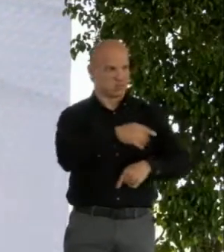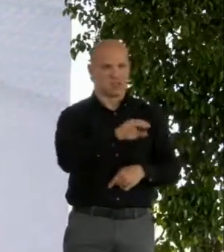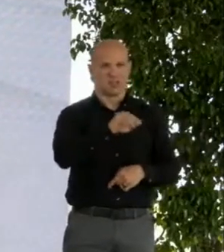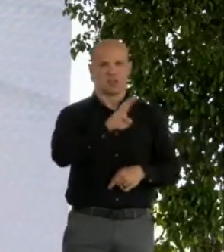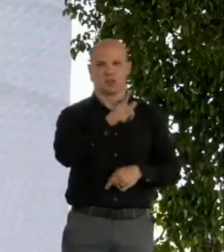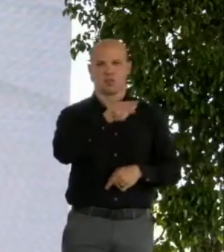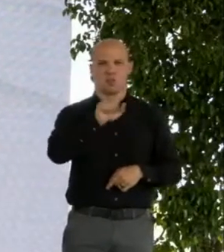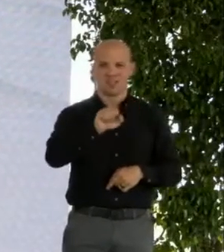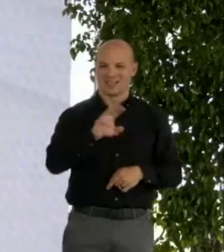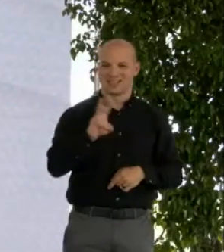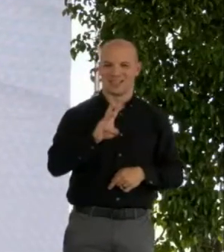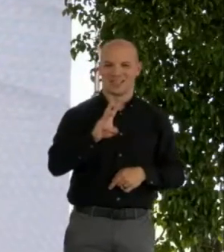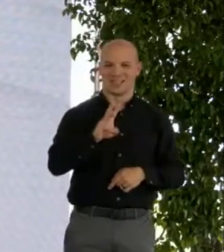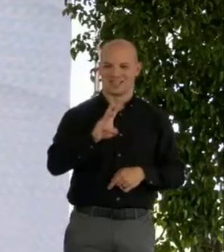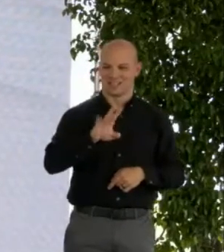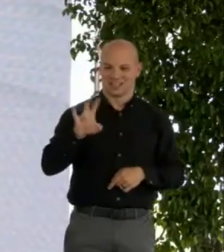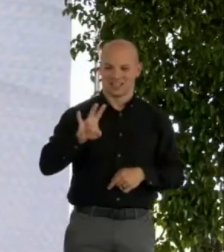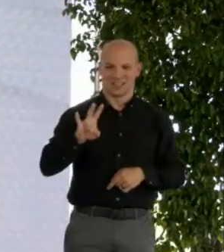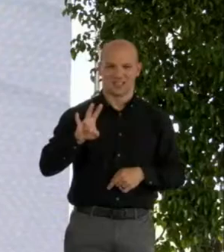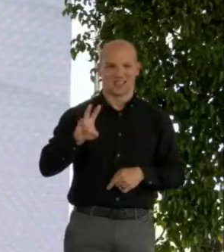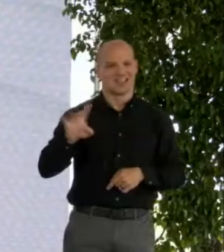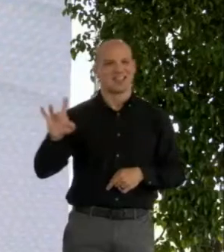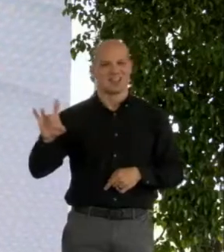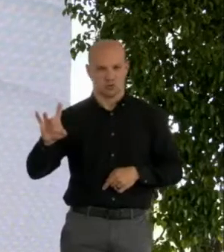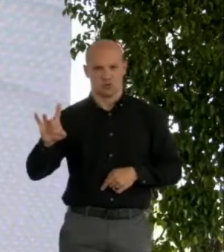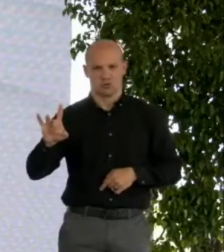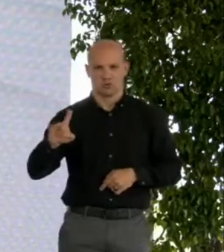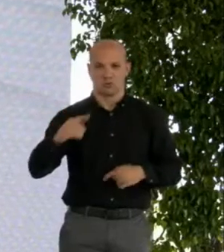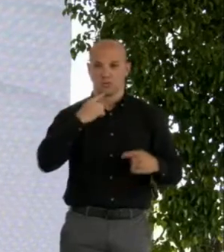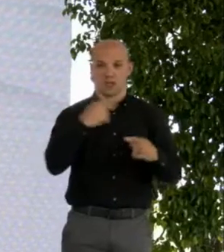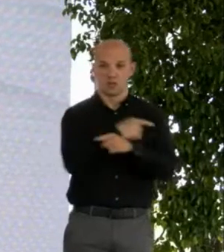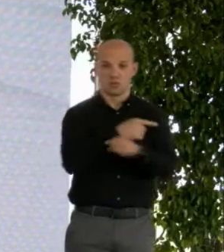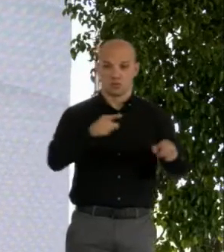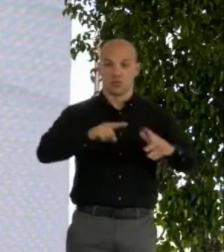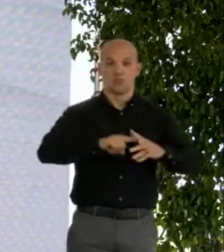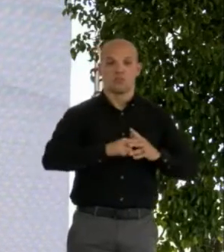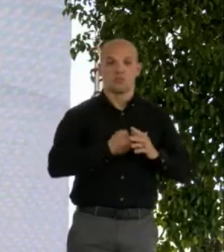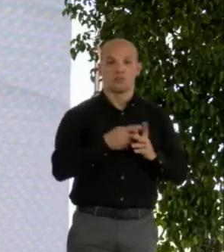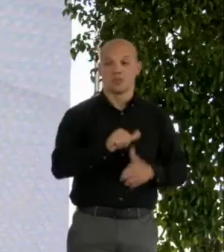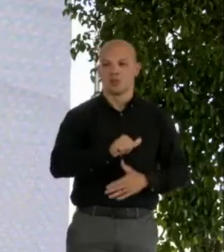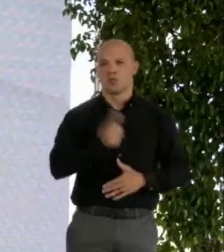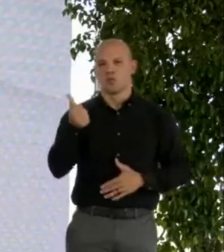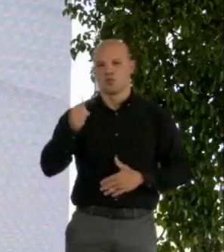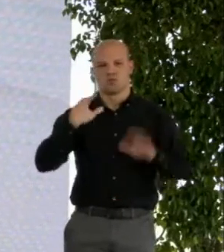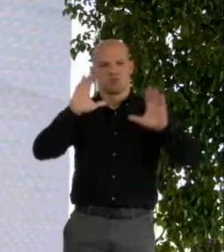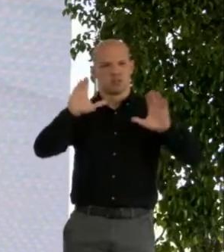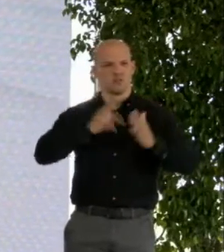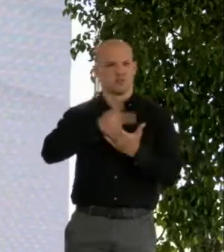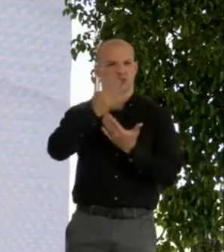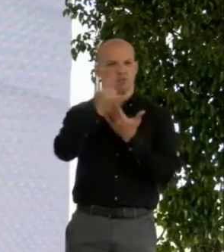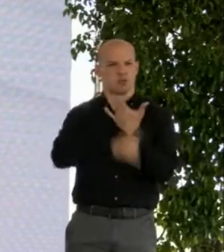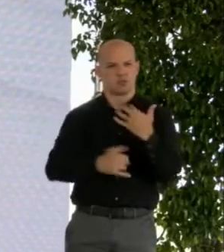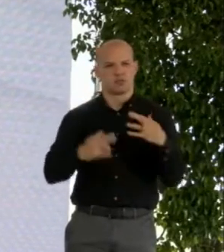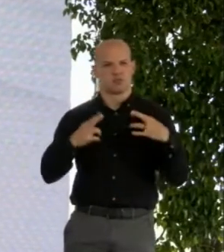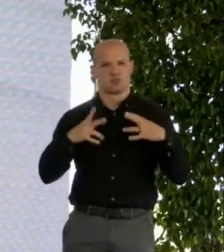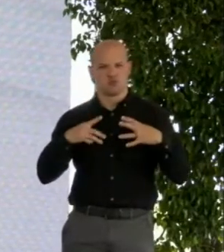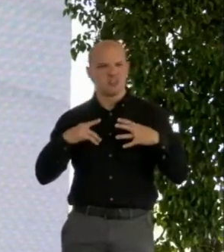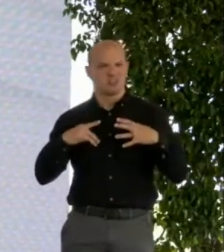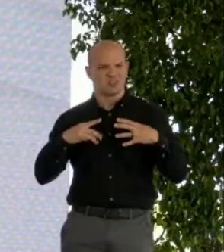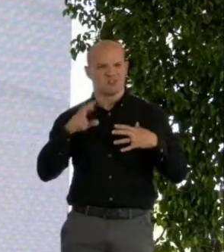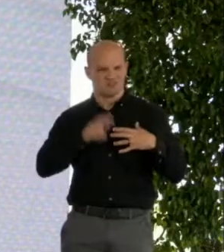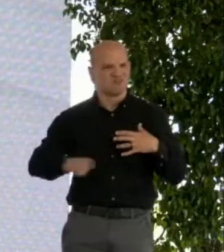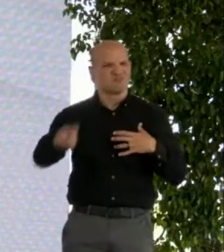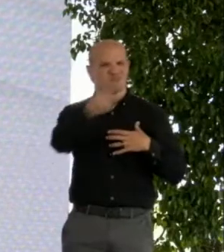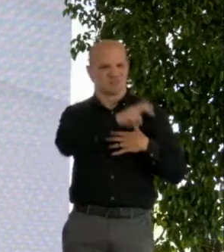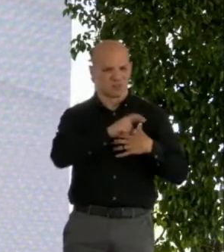6, 7 y 8 para anunciar el comienzo de otro gran proyecto turístico de reconstrucción